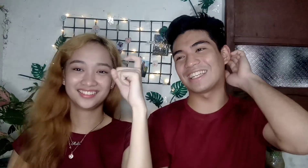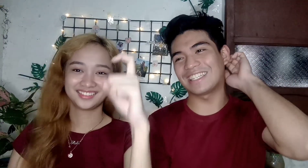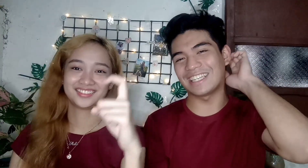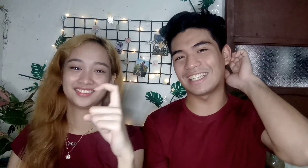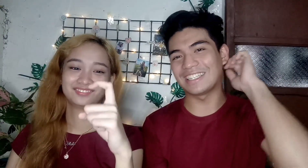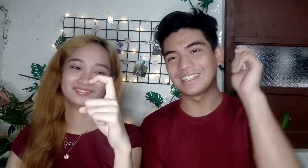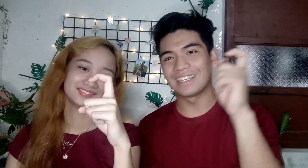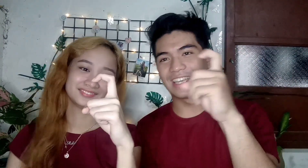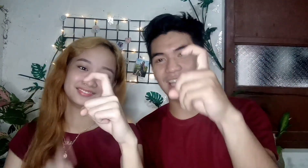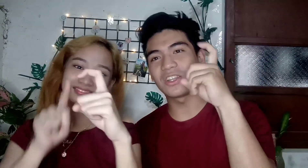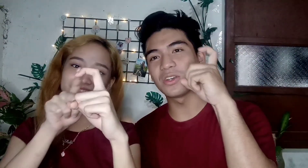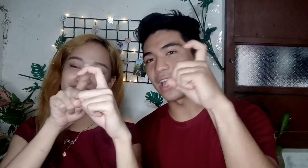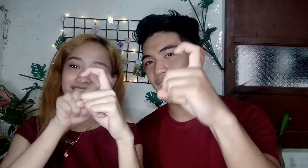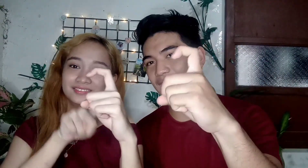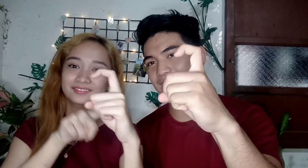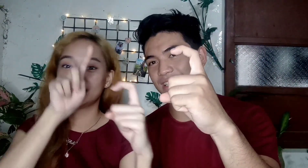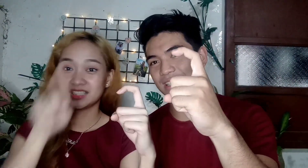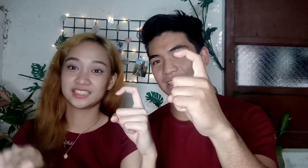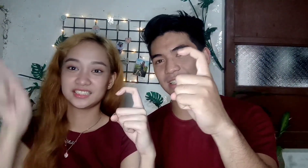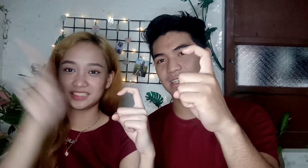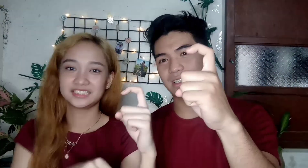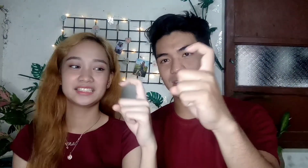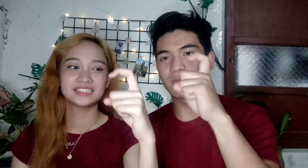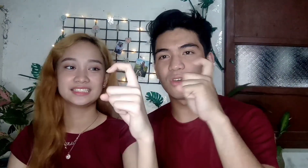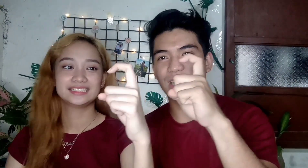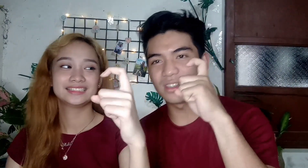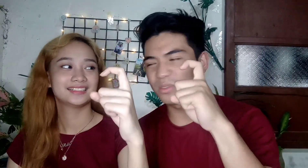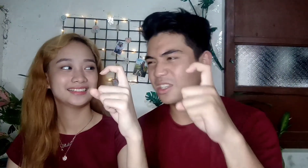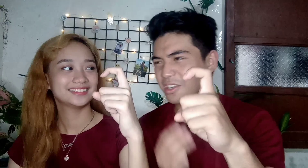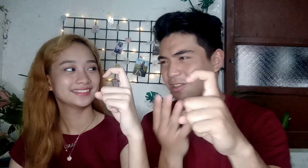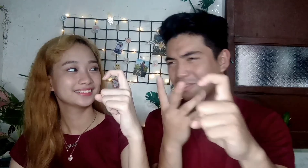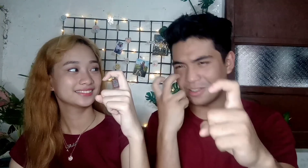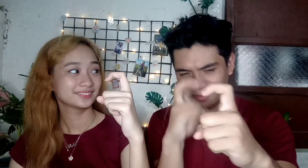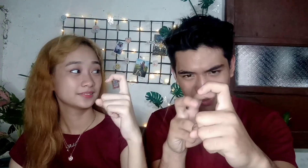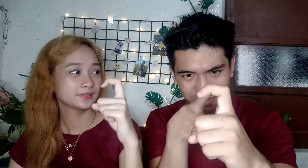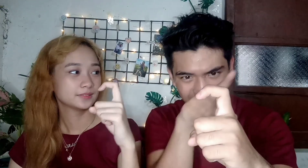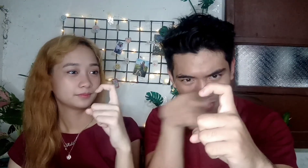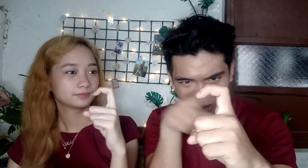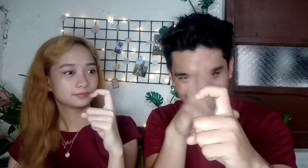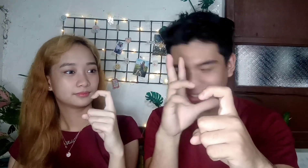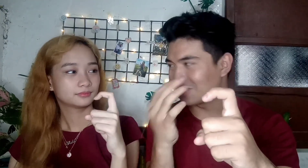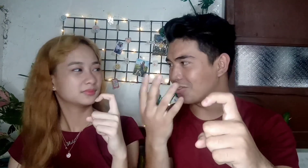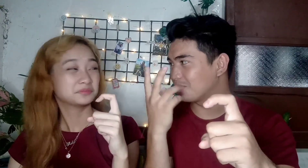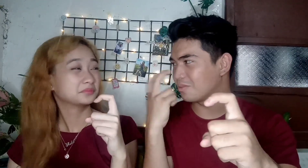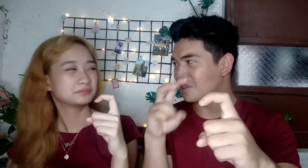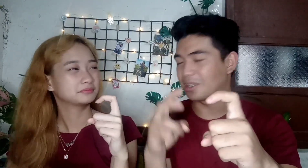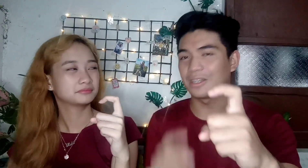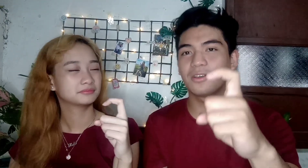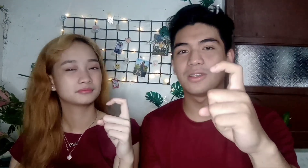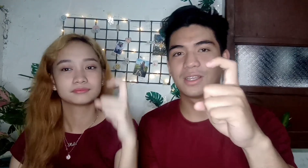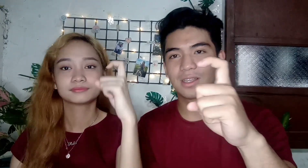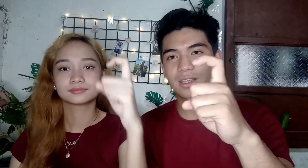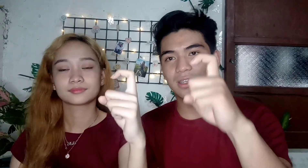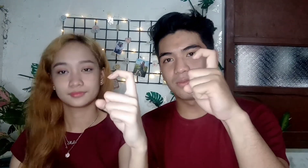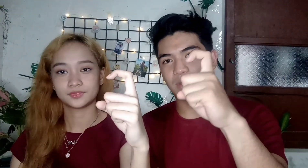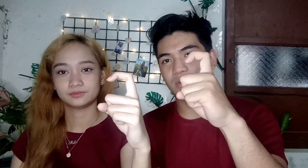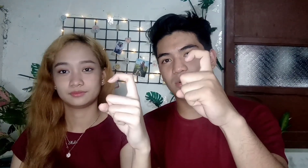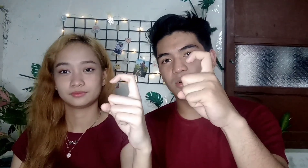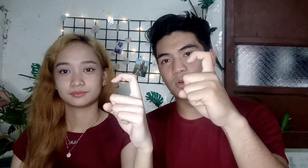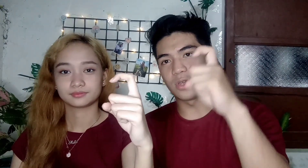T. Ano. Ito yung X. Nga, mukha, hindi, X, hindi naman, ano. No. Pero,